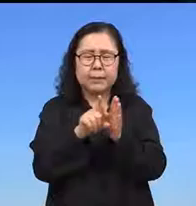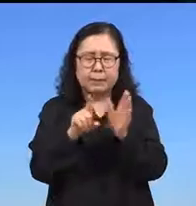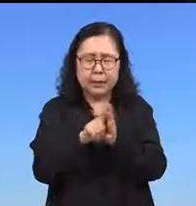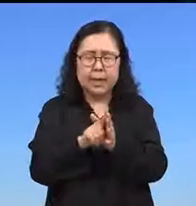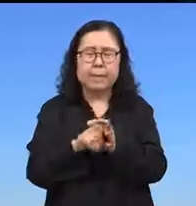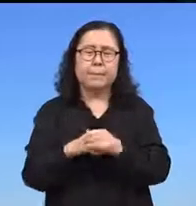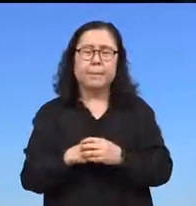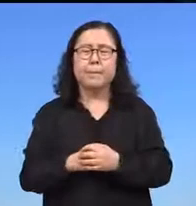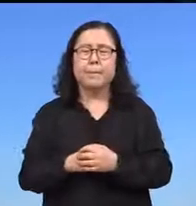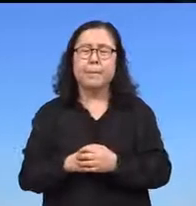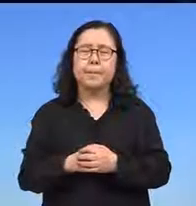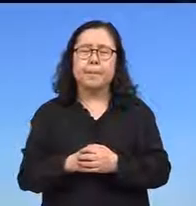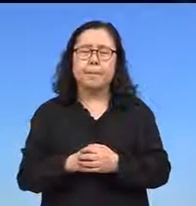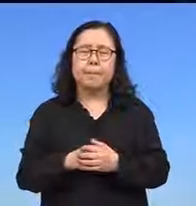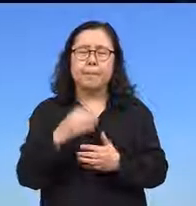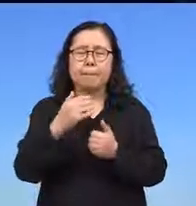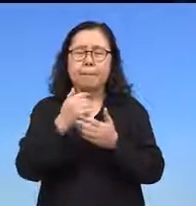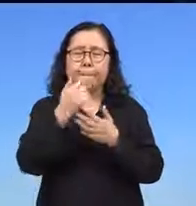하나님 아버지,